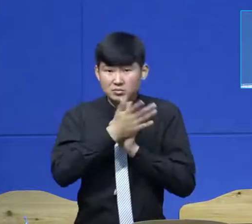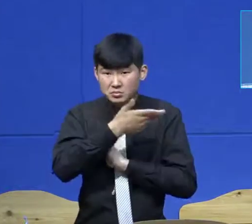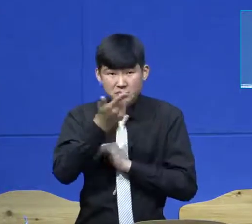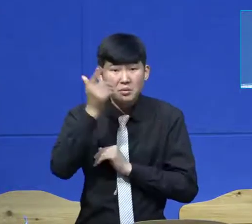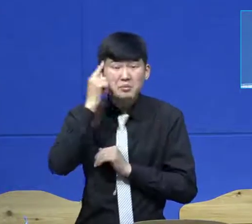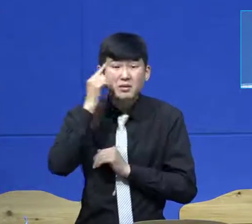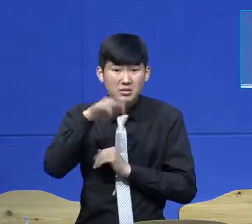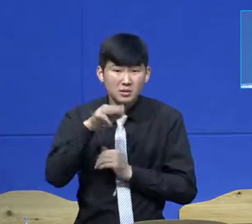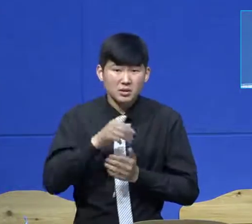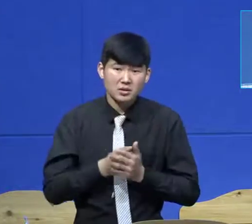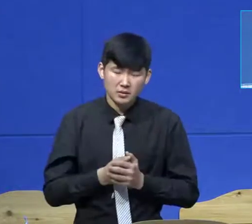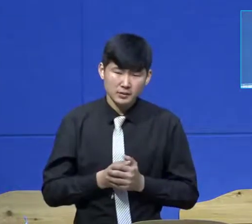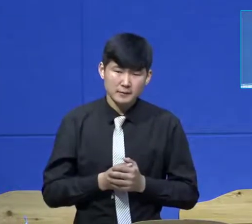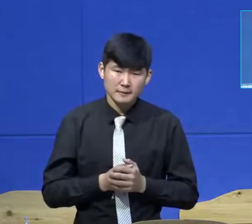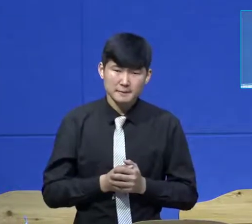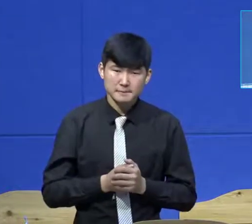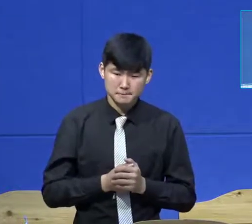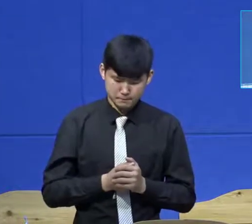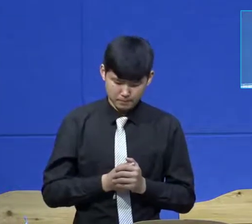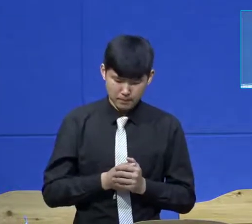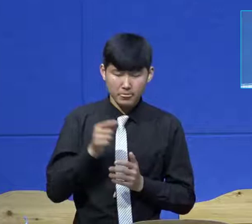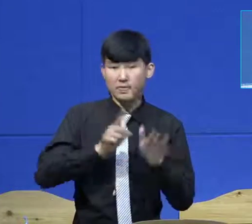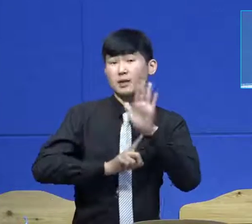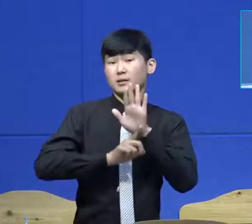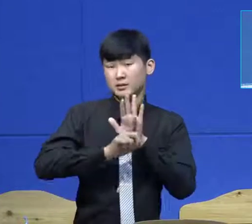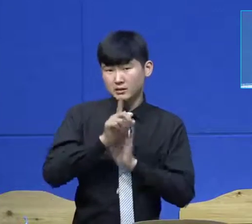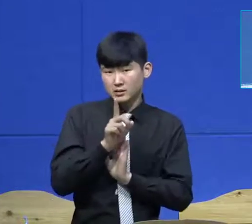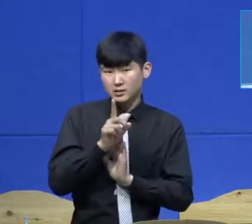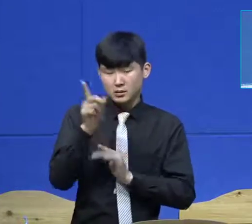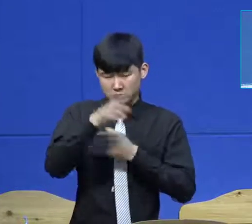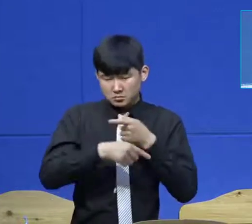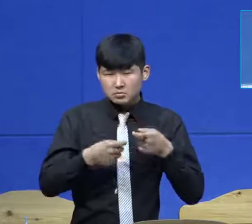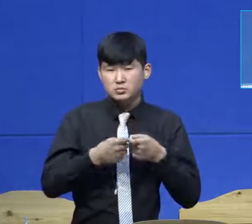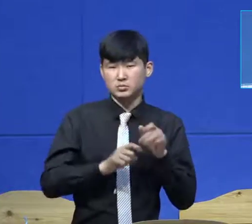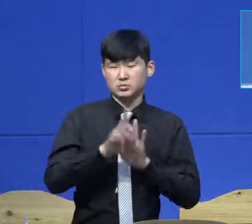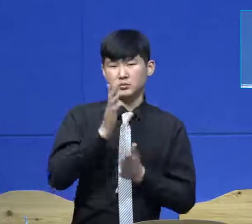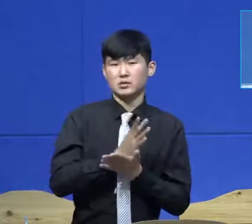ээ. Протестант урсгал тэндээс авахулан бий болж байгаа.